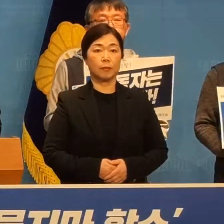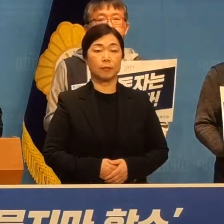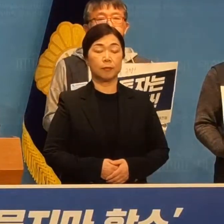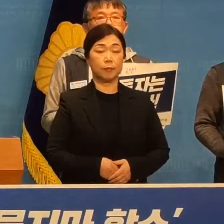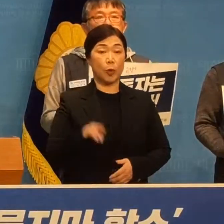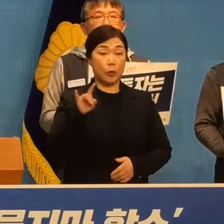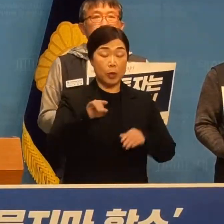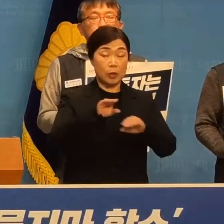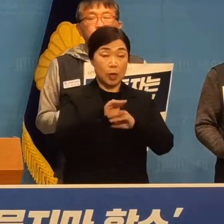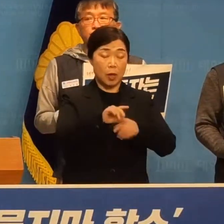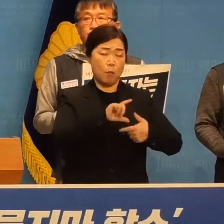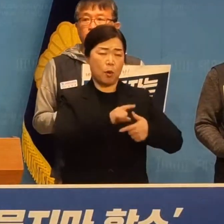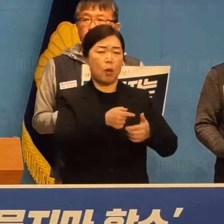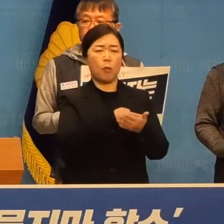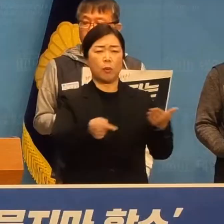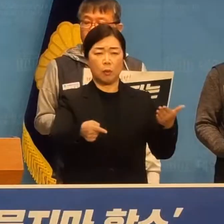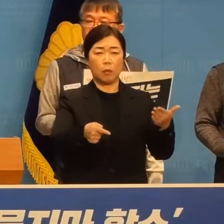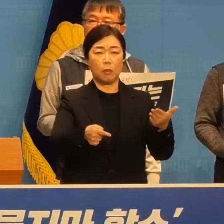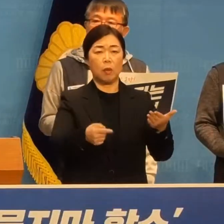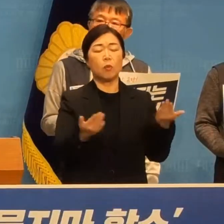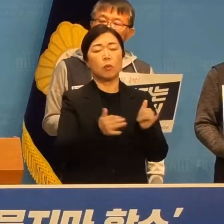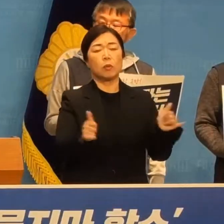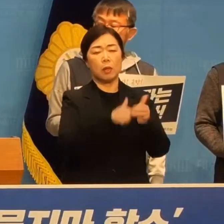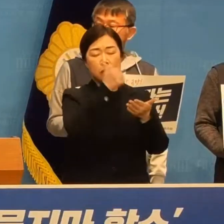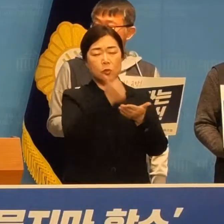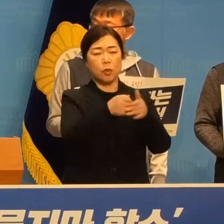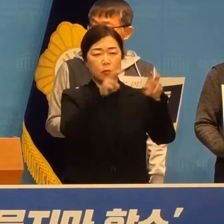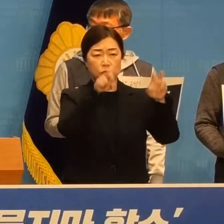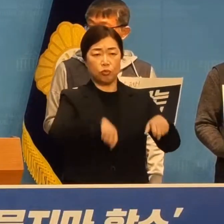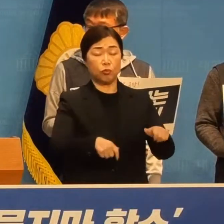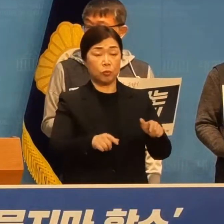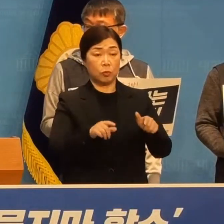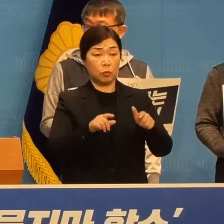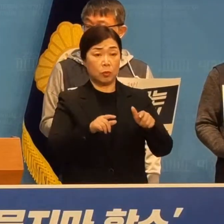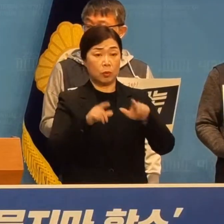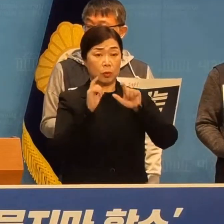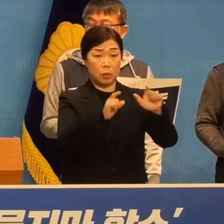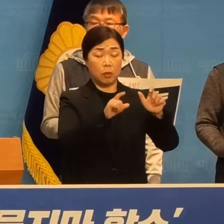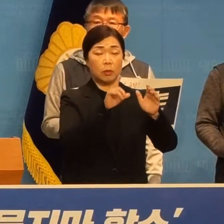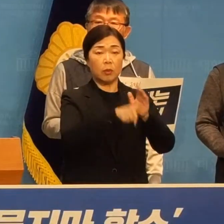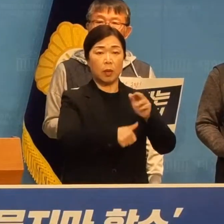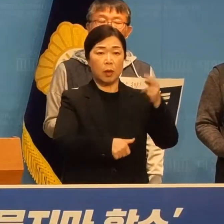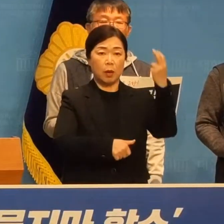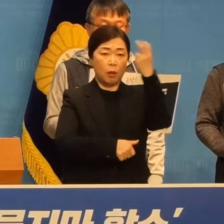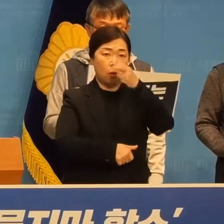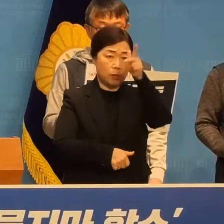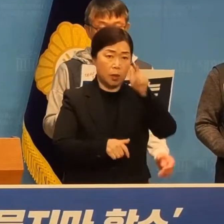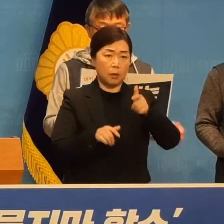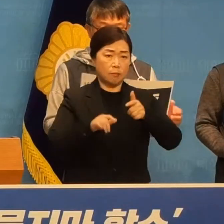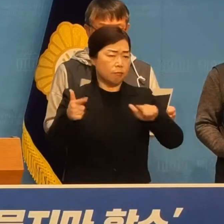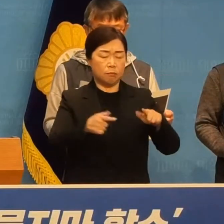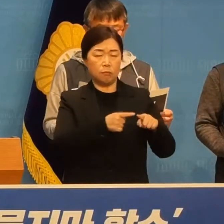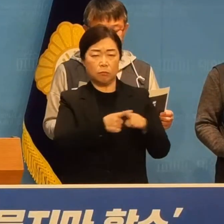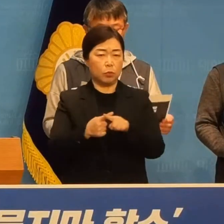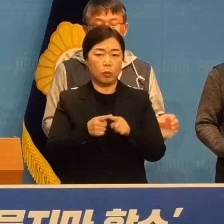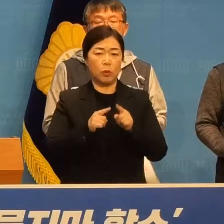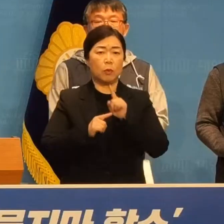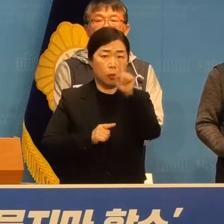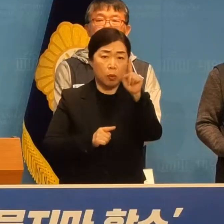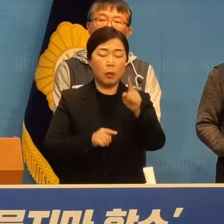현대차 명예훼손 노동자 무죄 선고에 검찰은 묻지마 항소 기자회견 시작하도록 하겠습니다.